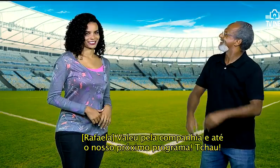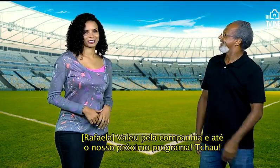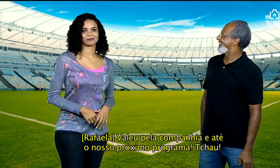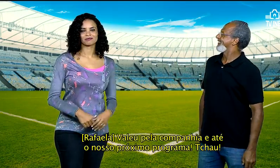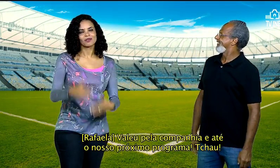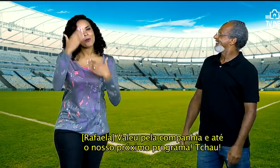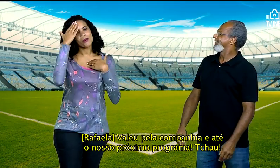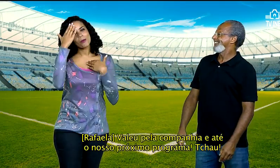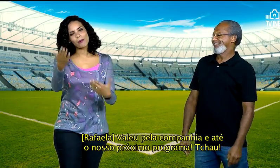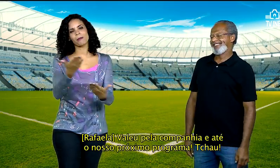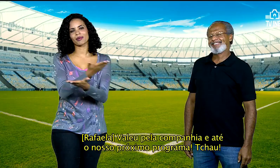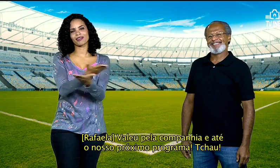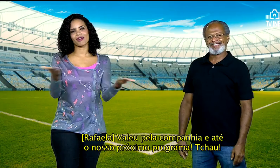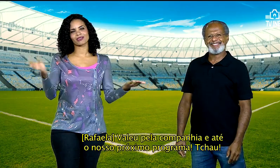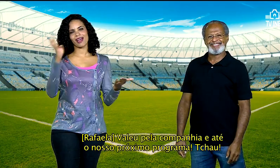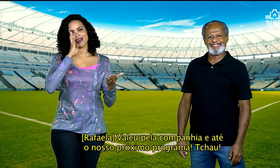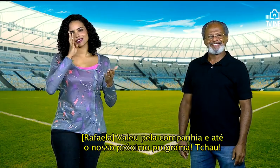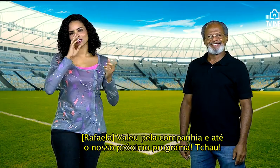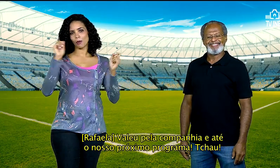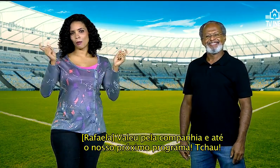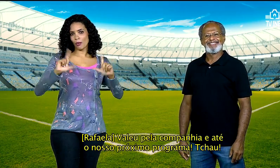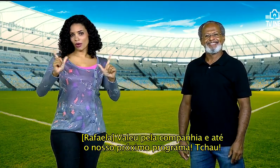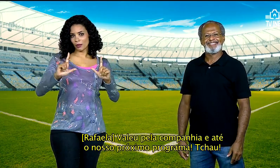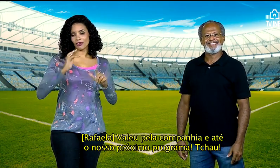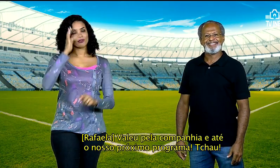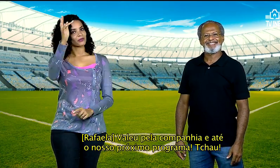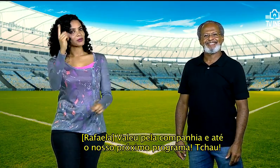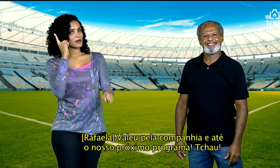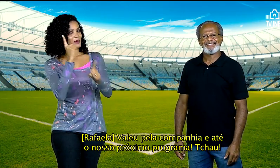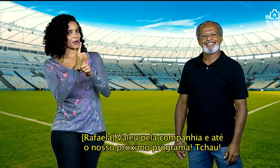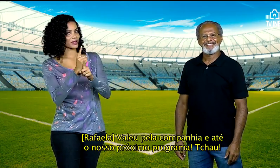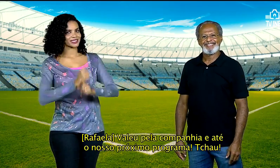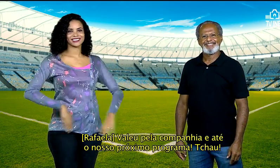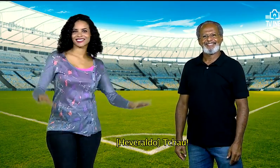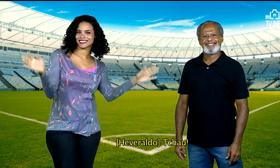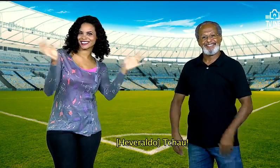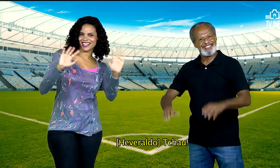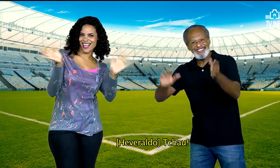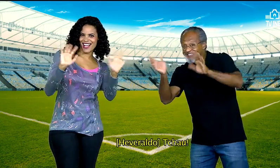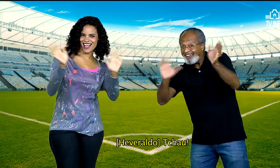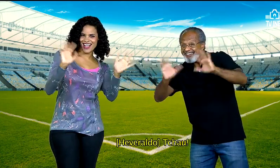Valeu pela companhia e até o nosso próximo programa. Tchau! Tchau!